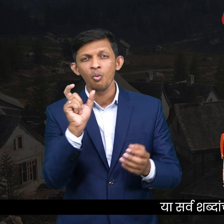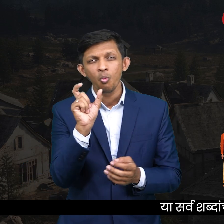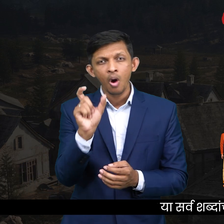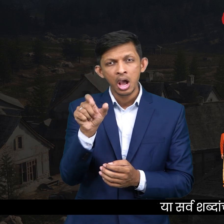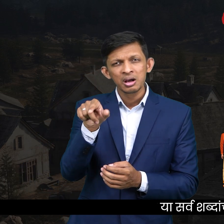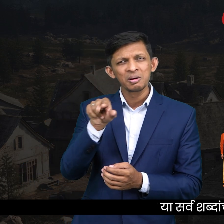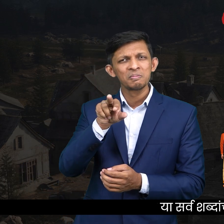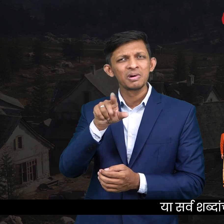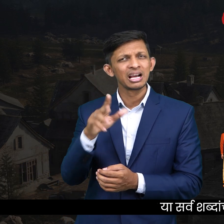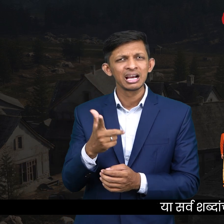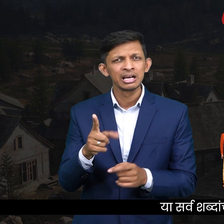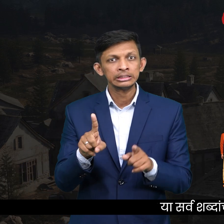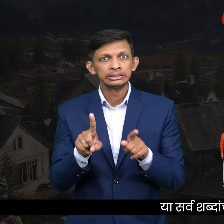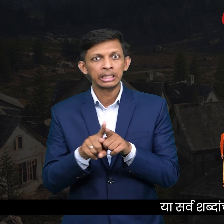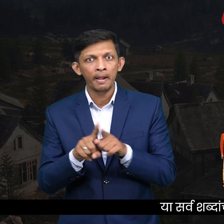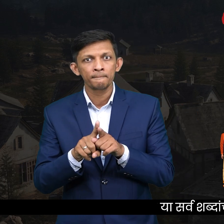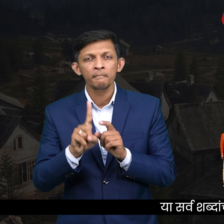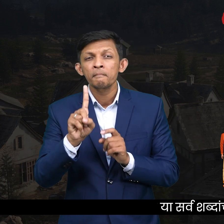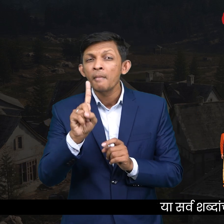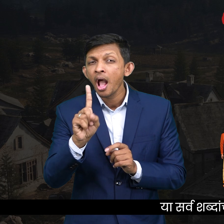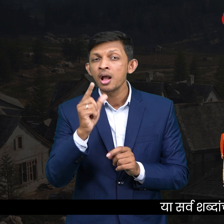या सर्व शब्दांचा अर्थ एकच आहे,